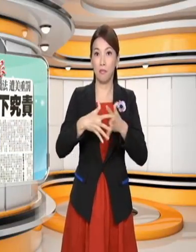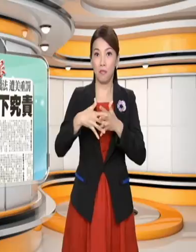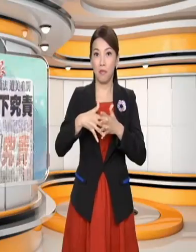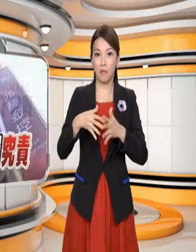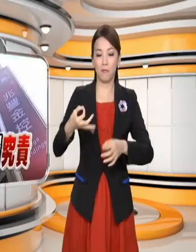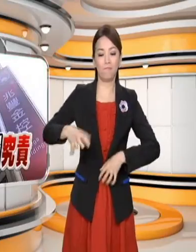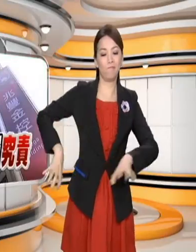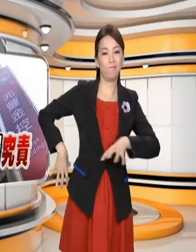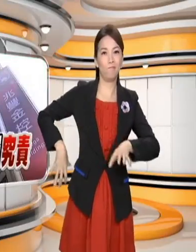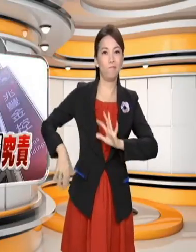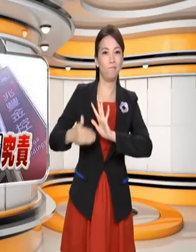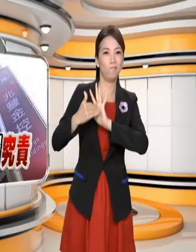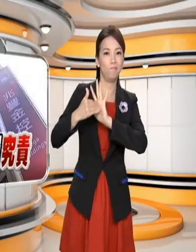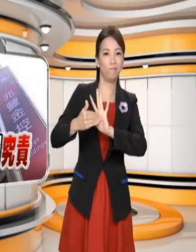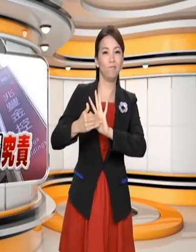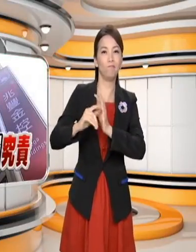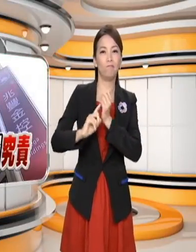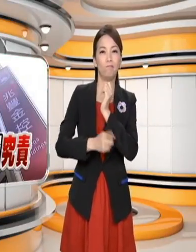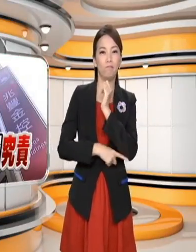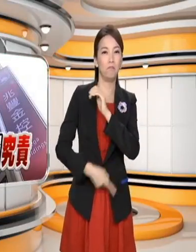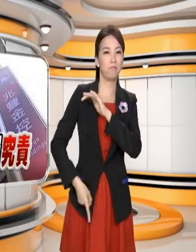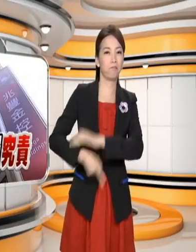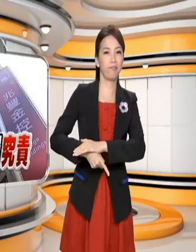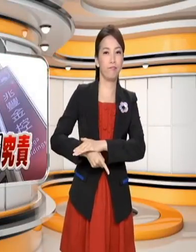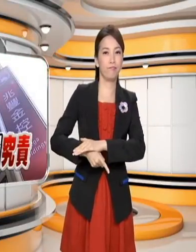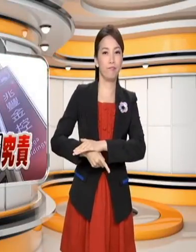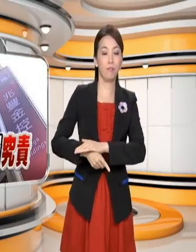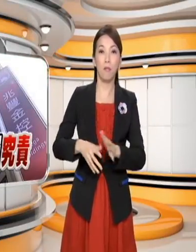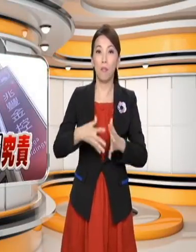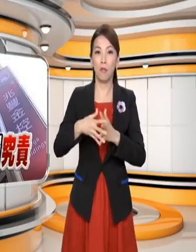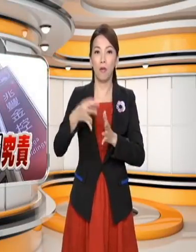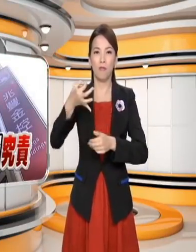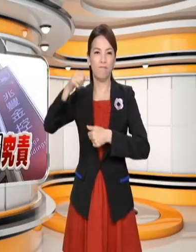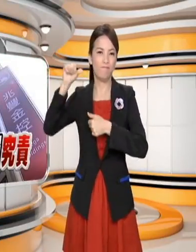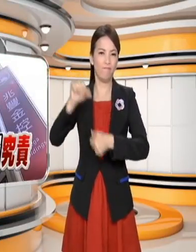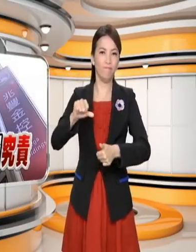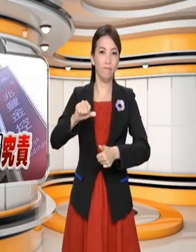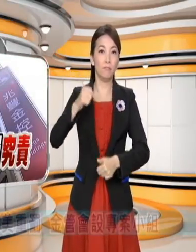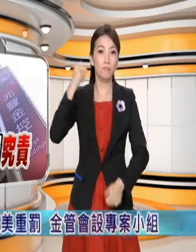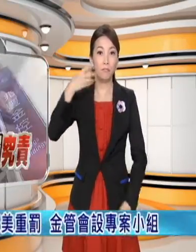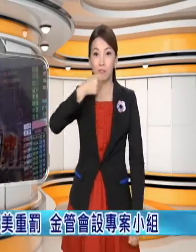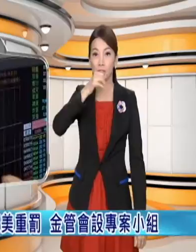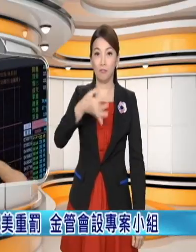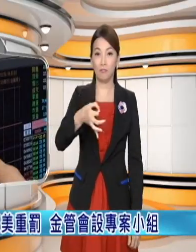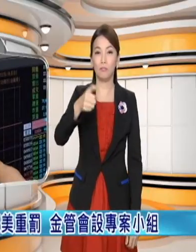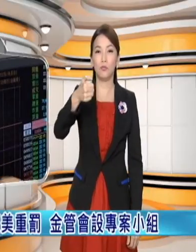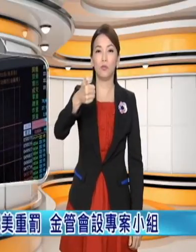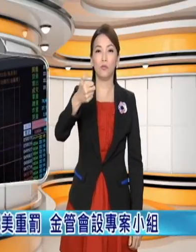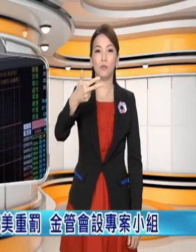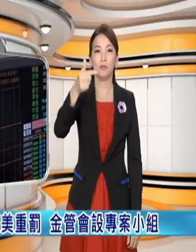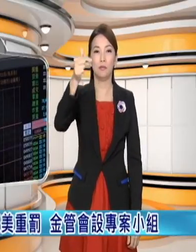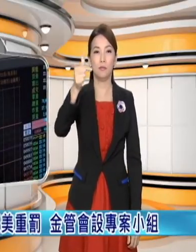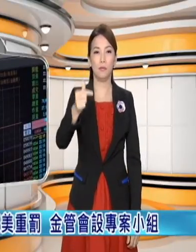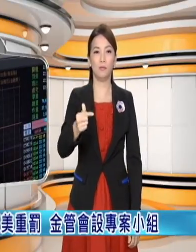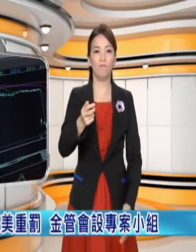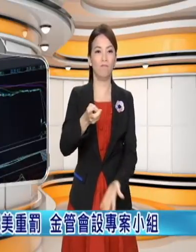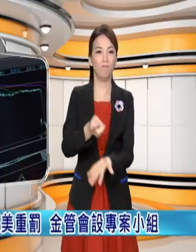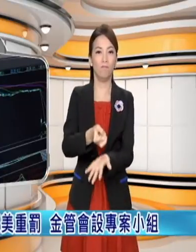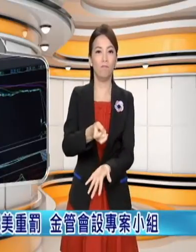美国反洗钱法规，遭到美国重罚57亿元的新台币。而金